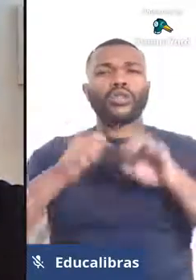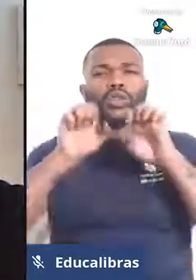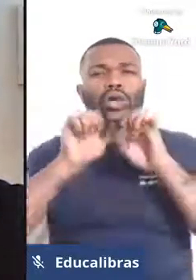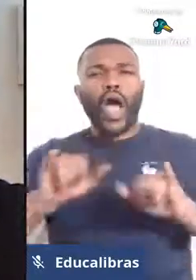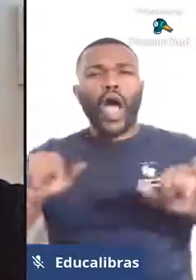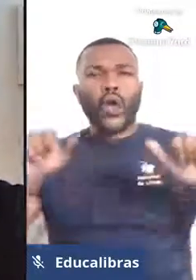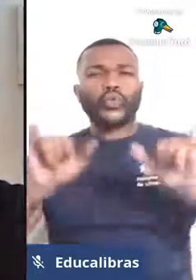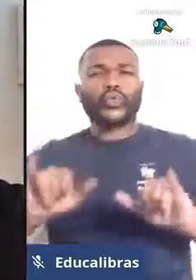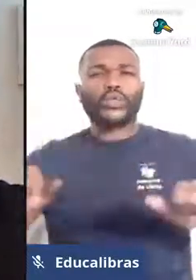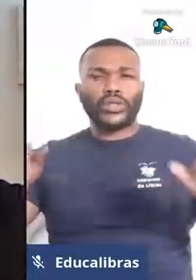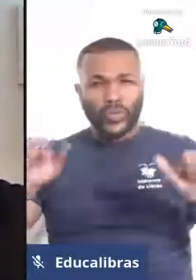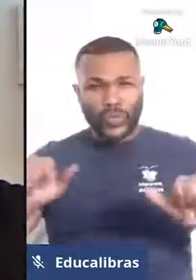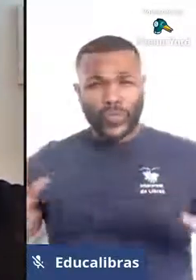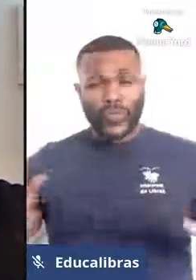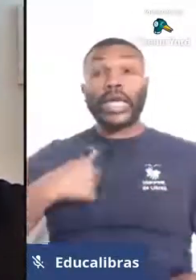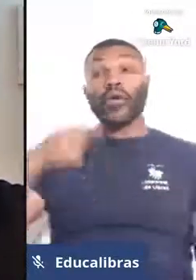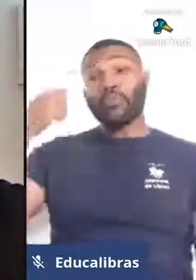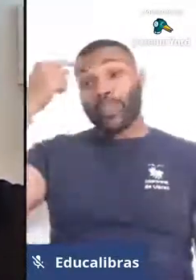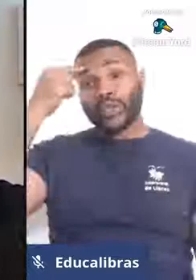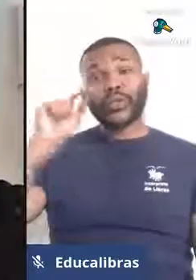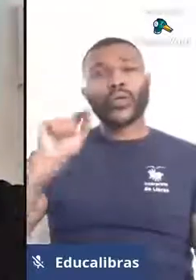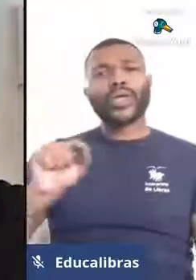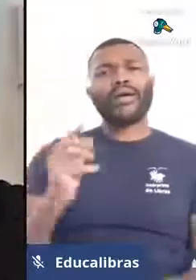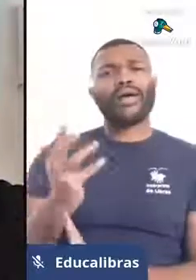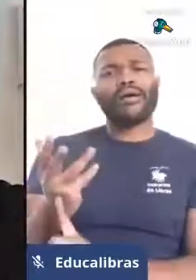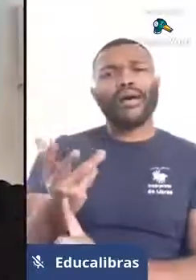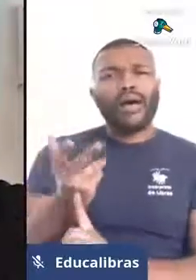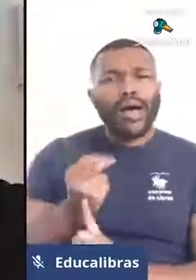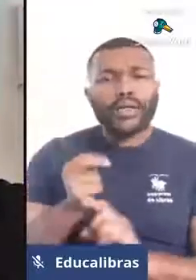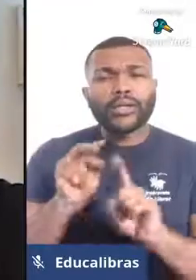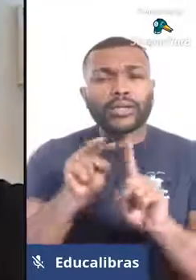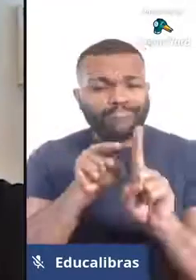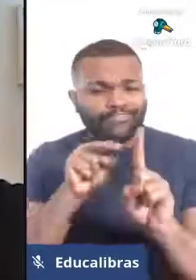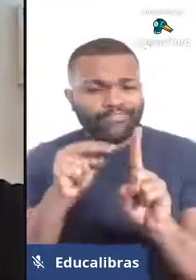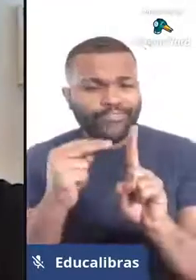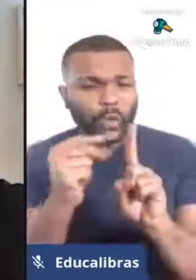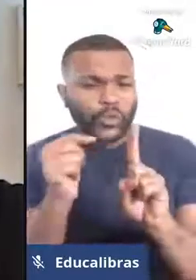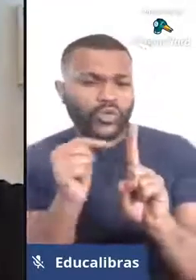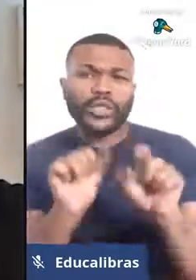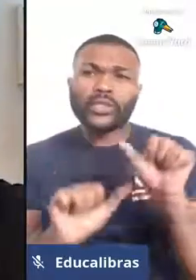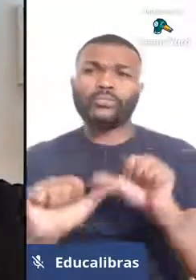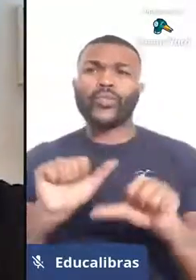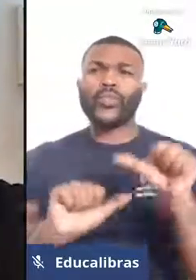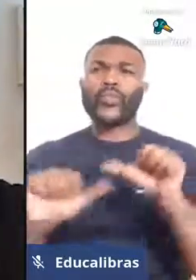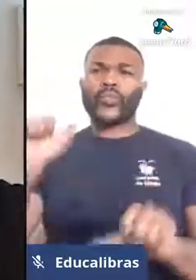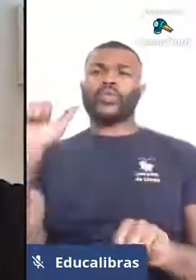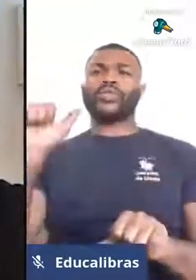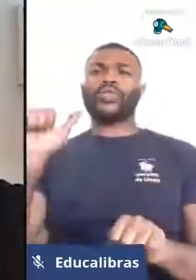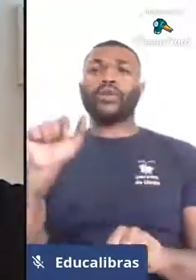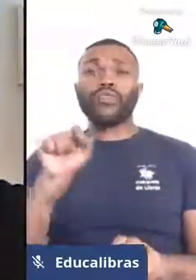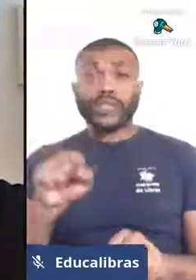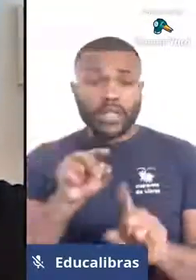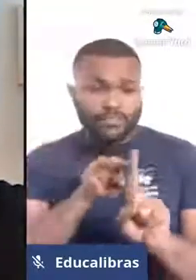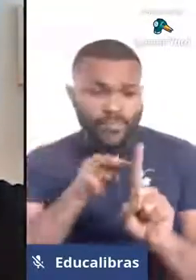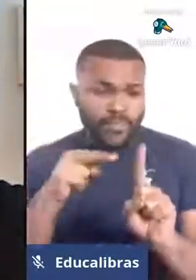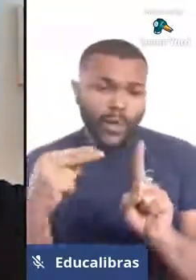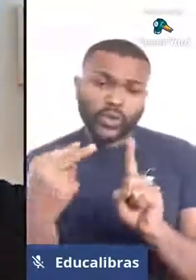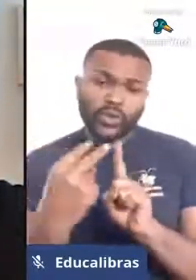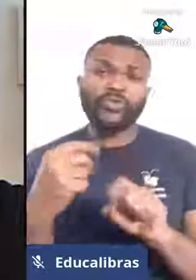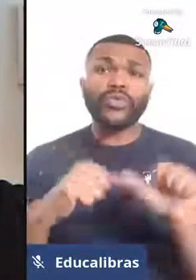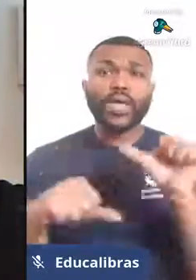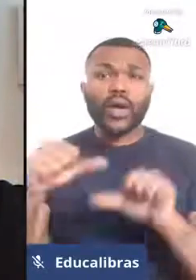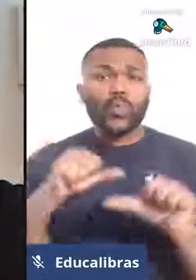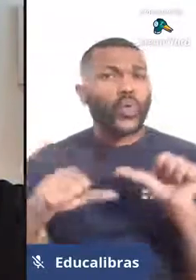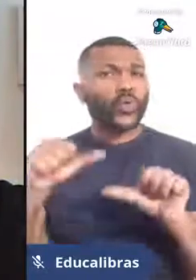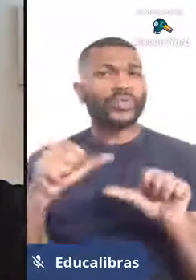elas realmente mudam perspectivas, e quando você realmente muda a perspectiva, você muda para sempre. Eu